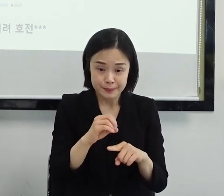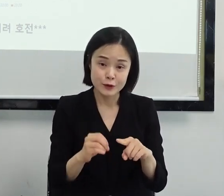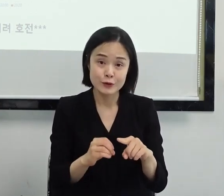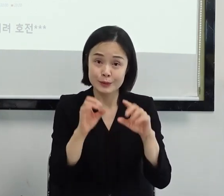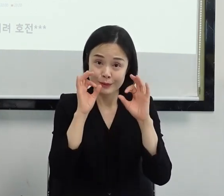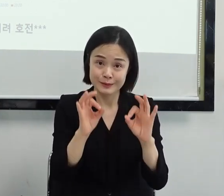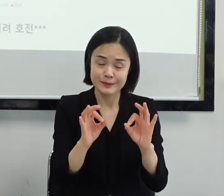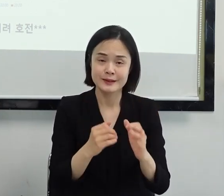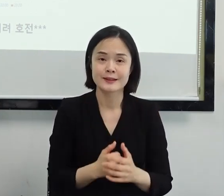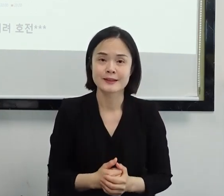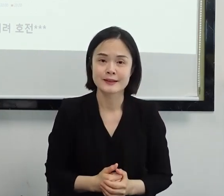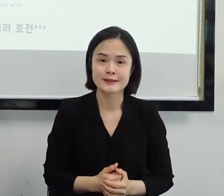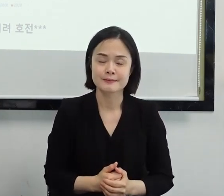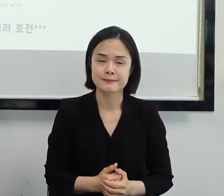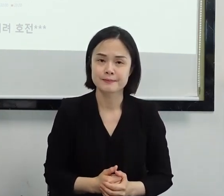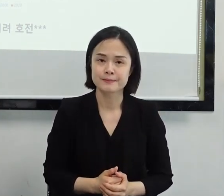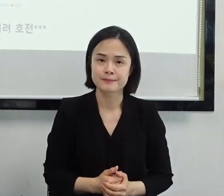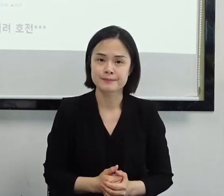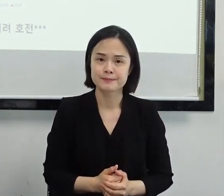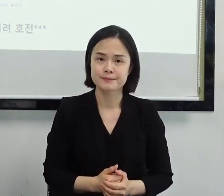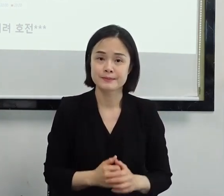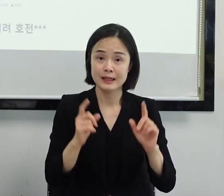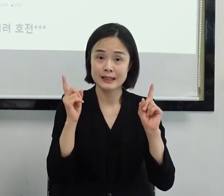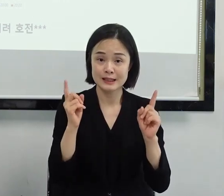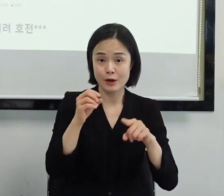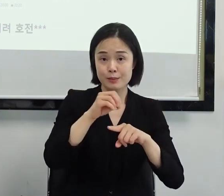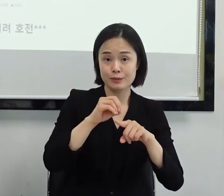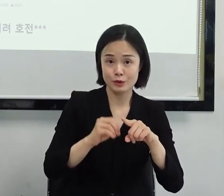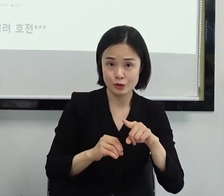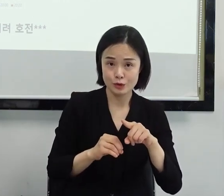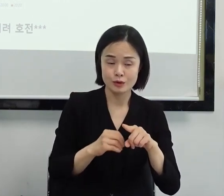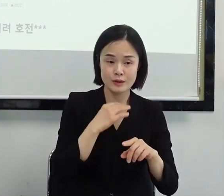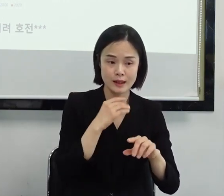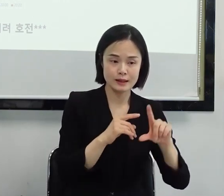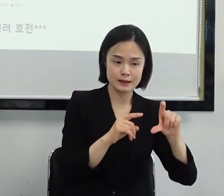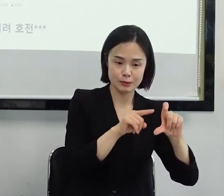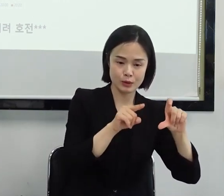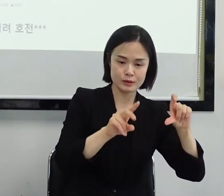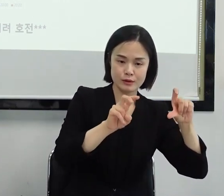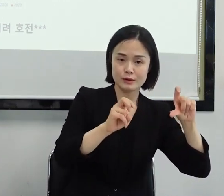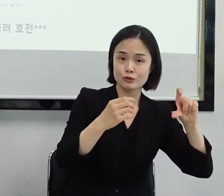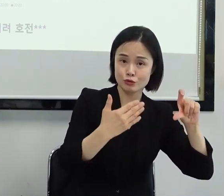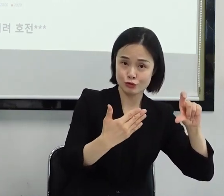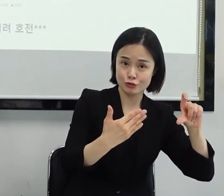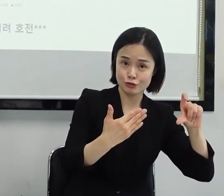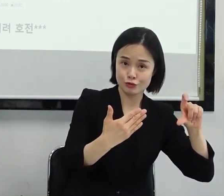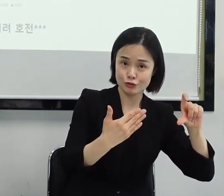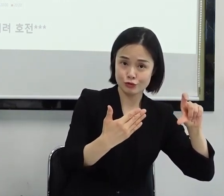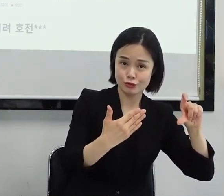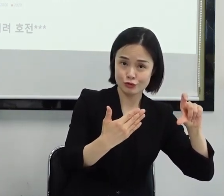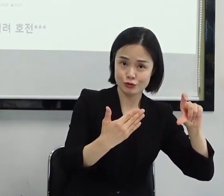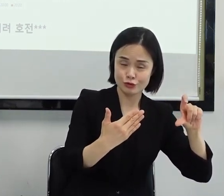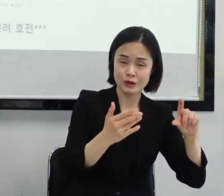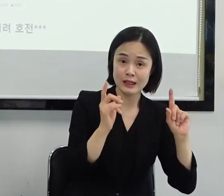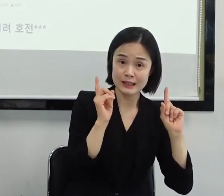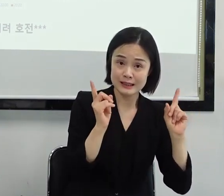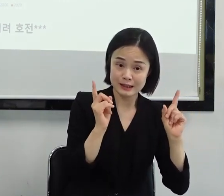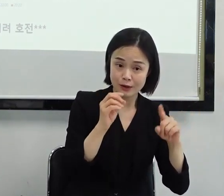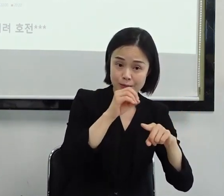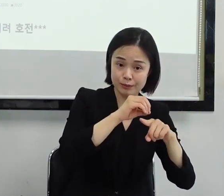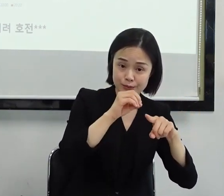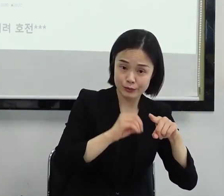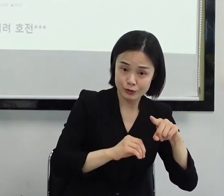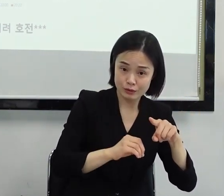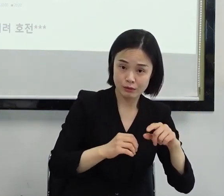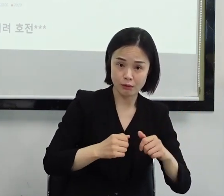건데, 실업률도 마찬가지로 15에서 29세 청년들의 실업률이 전반적으로